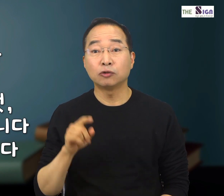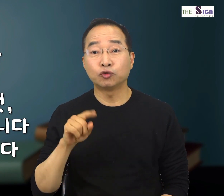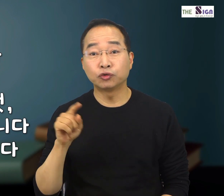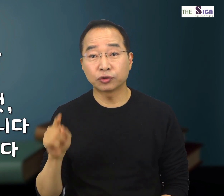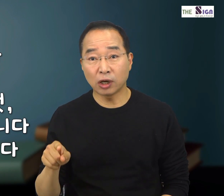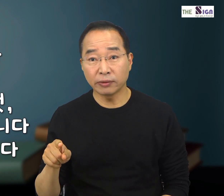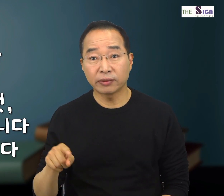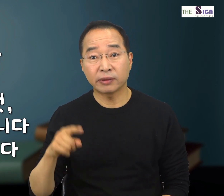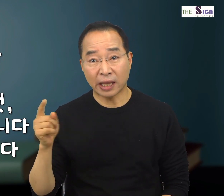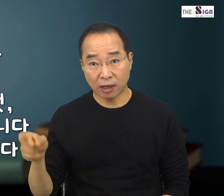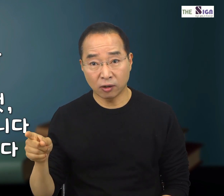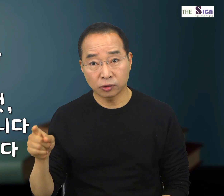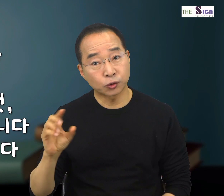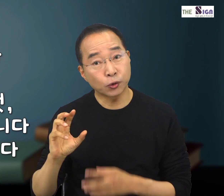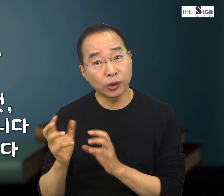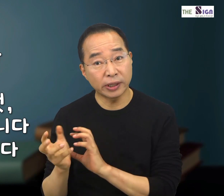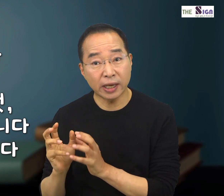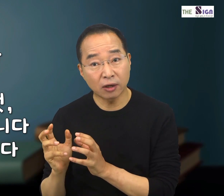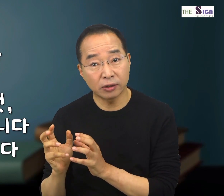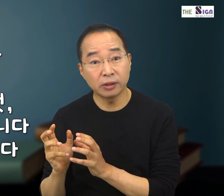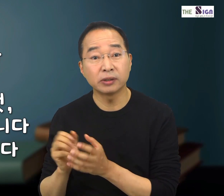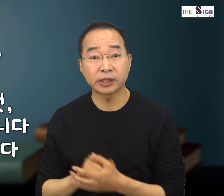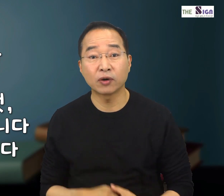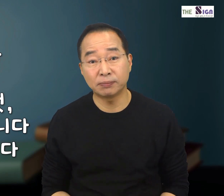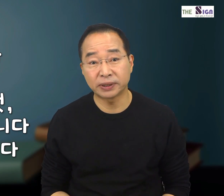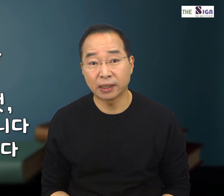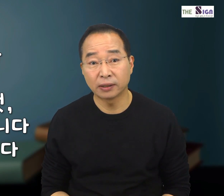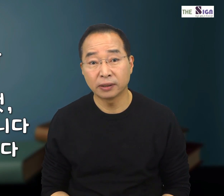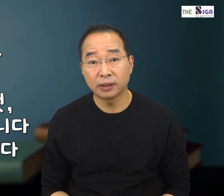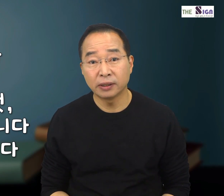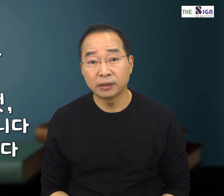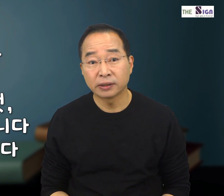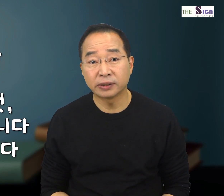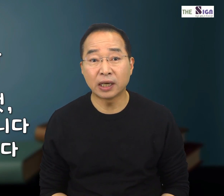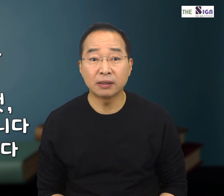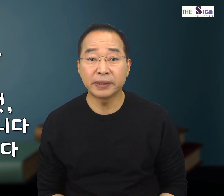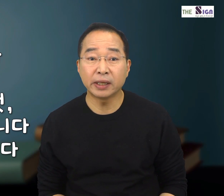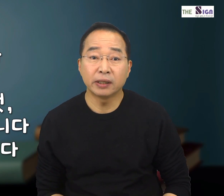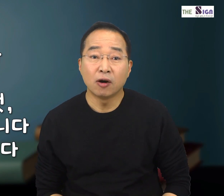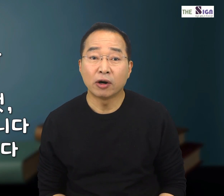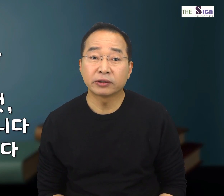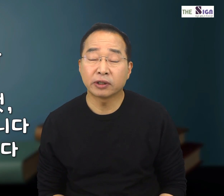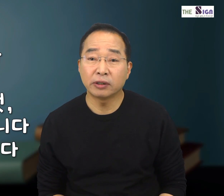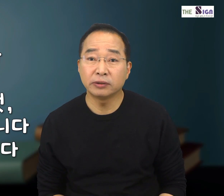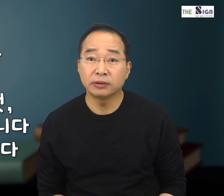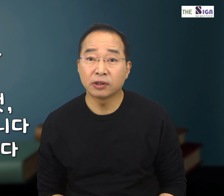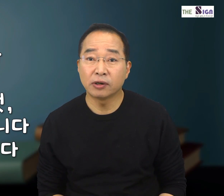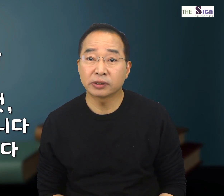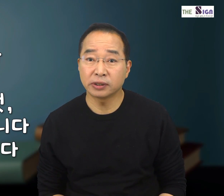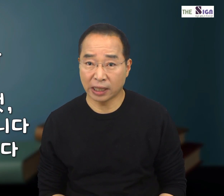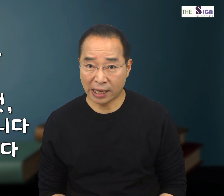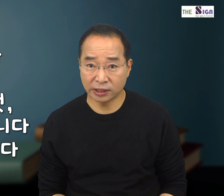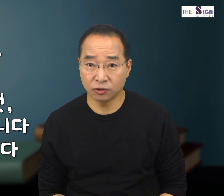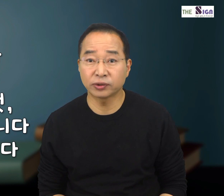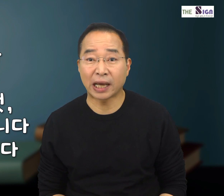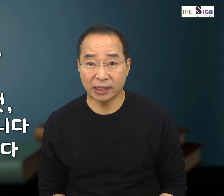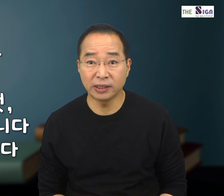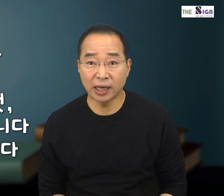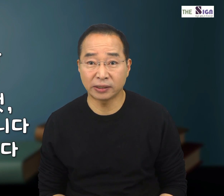누구 것? 내 것. 소유에 대한 걸 사용합니다. 그 다음에 어떤 것을 가지고 다닌다 할